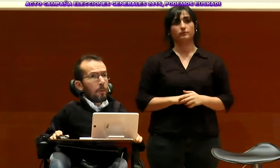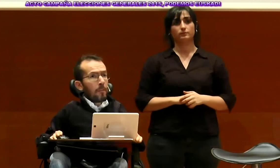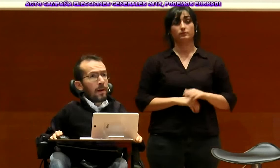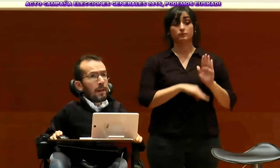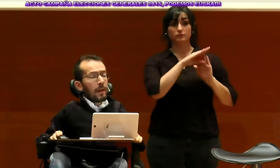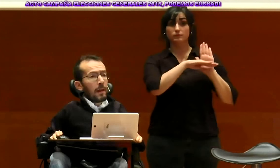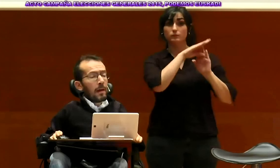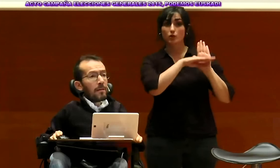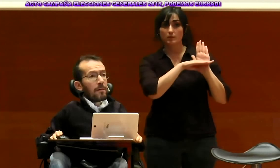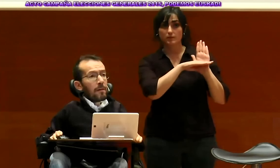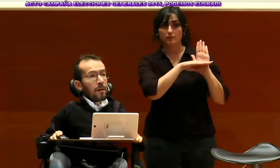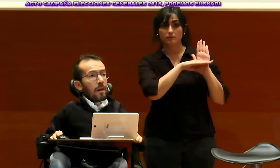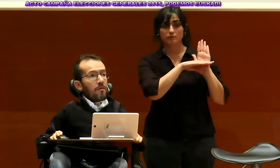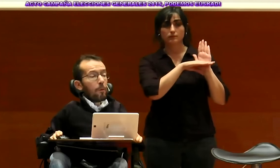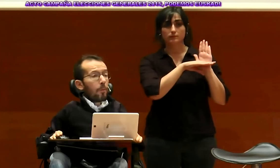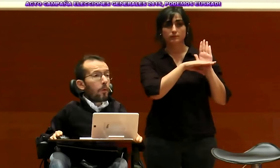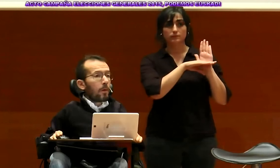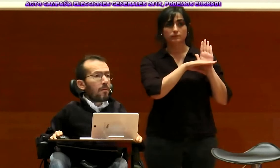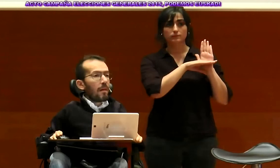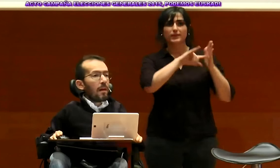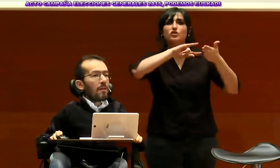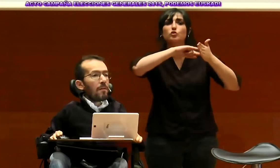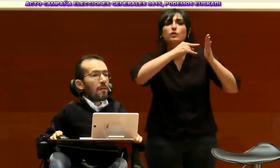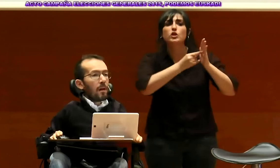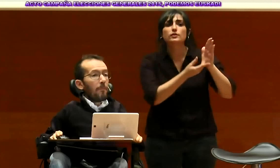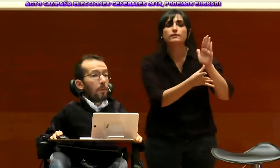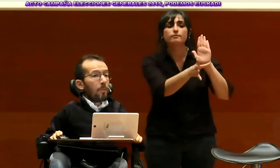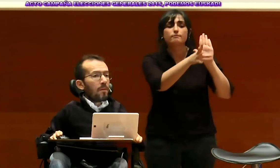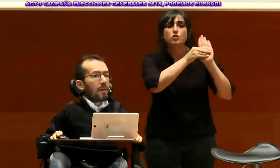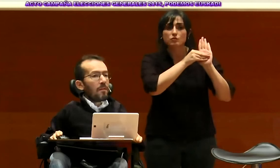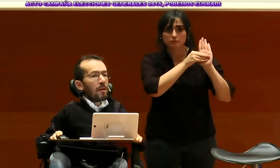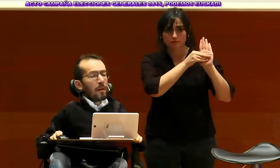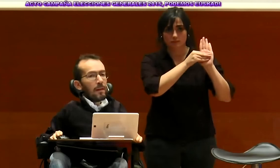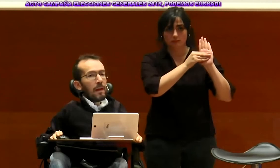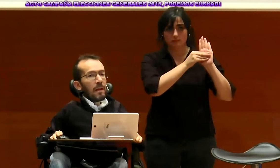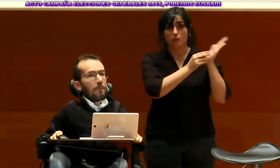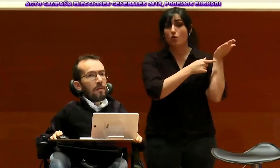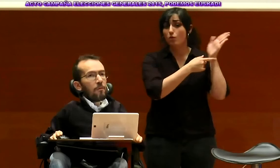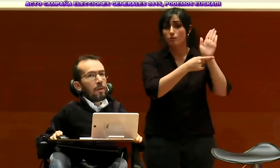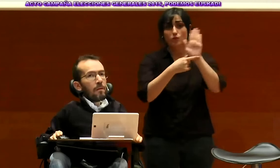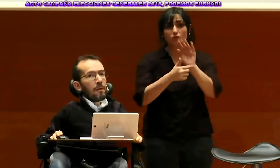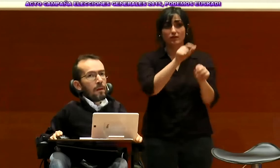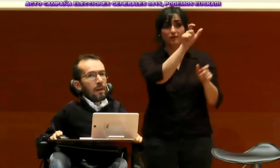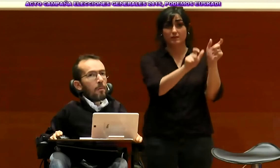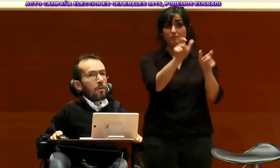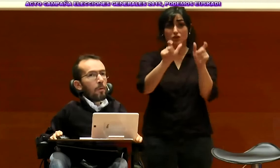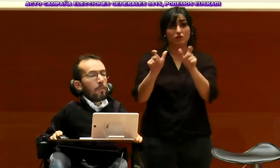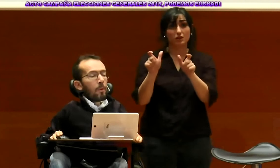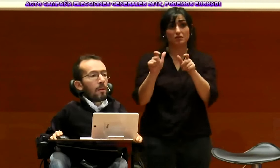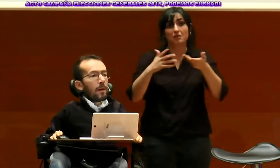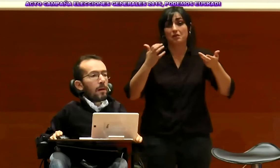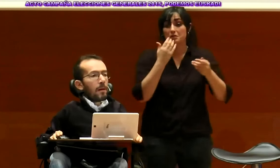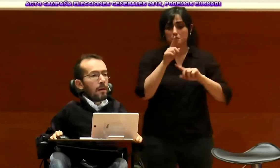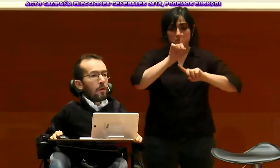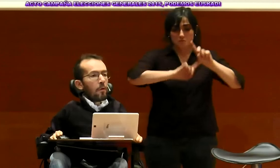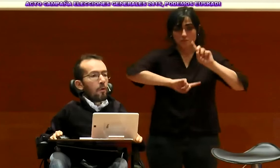Es el programa que tiene las soluciones, las propuestas de aquellas personas que cuando ven un